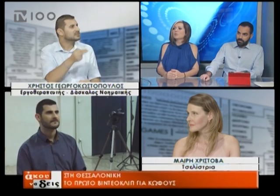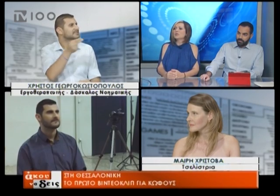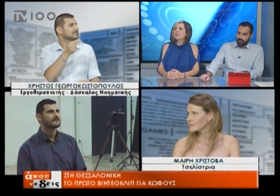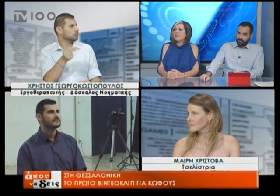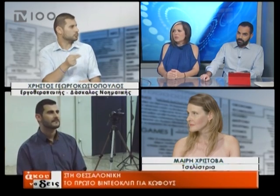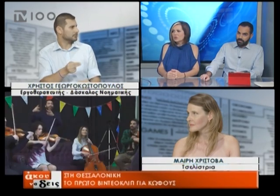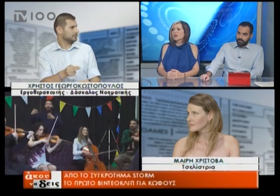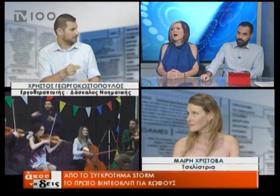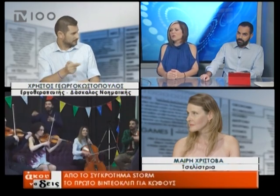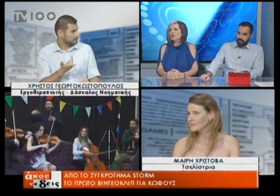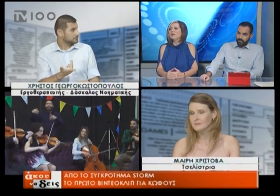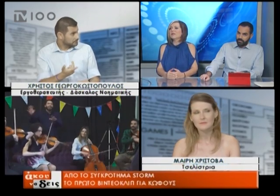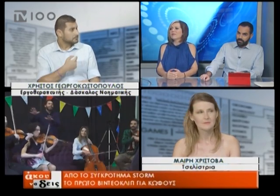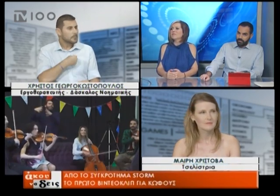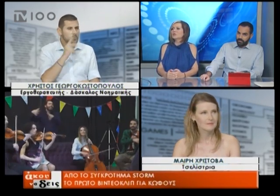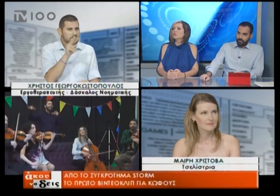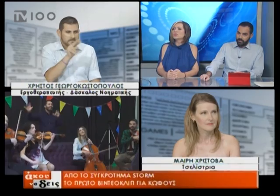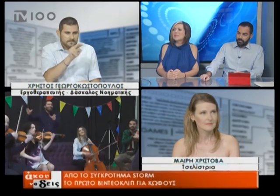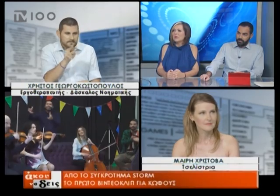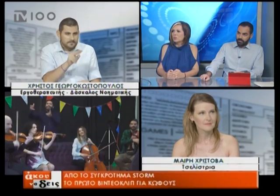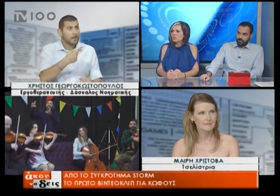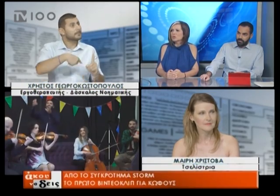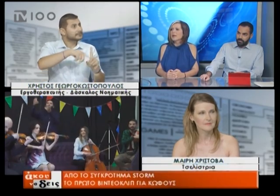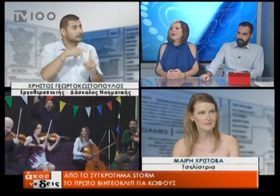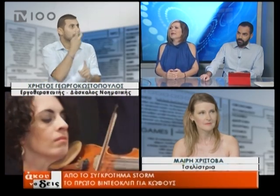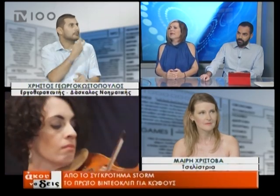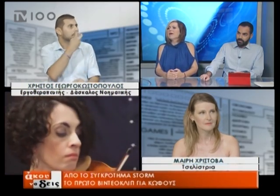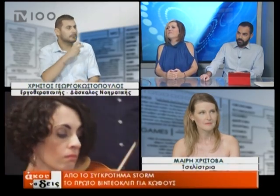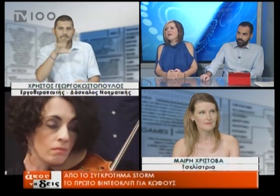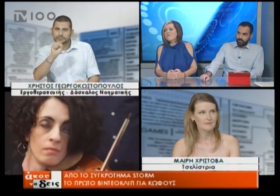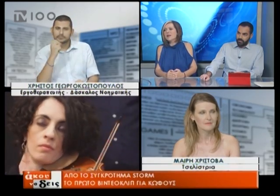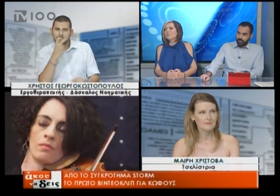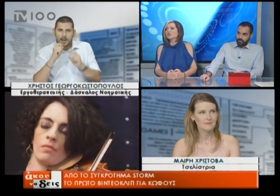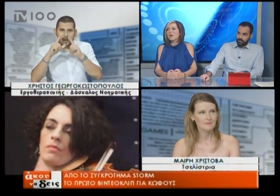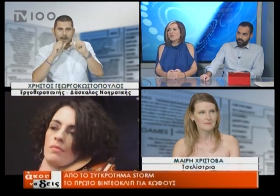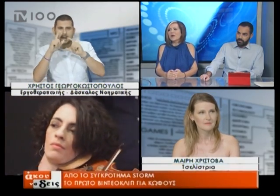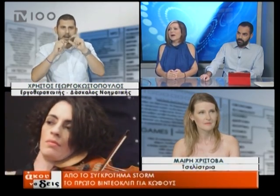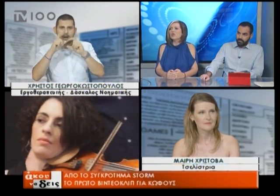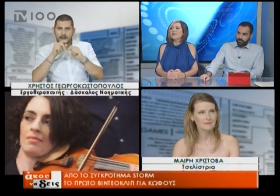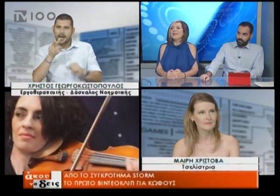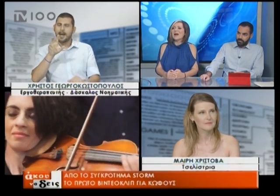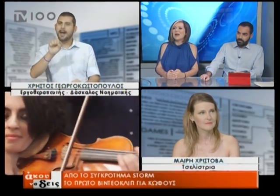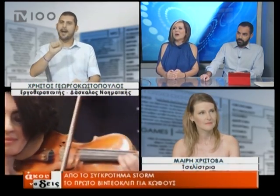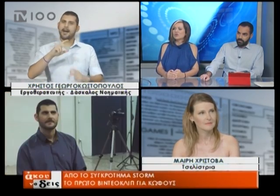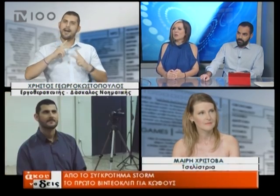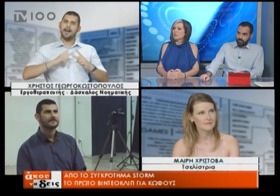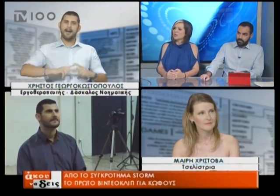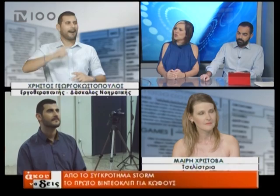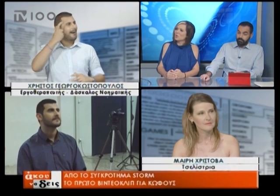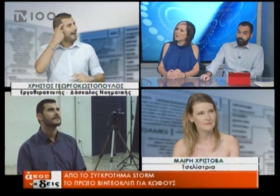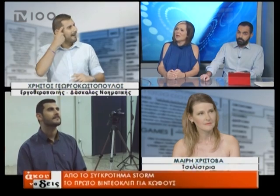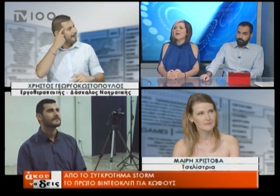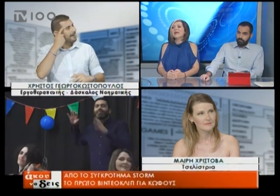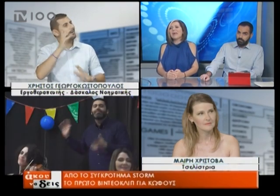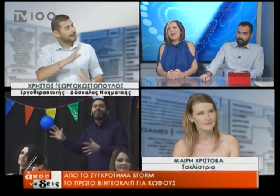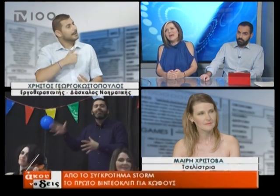Αυτό που συνήθως κάνω είναι να διαβάζω τους στίχους και βέβαια να προσπαθώ να κάνω χιλιανάγνωση από τα